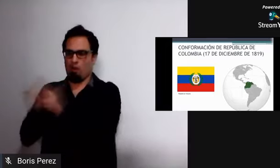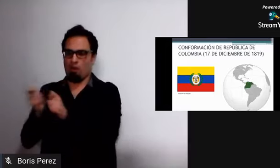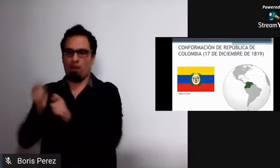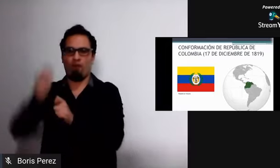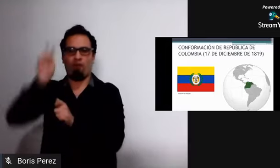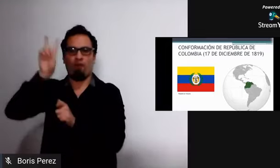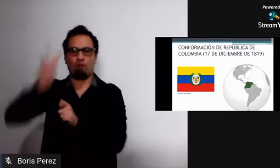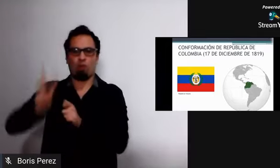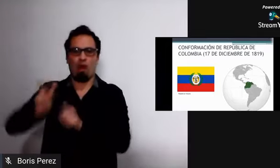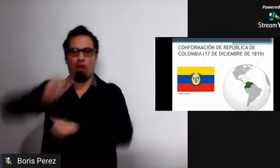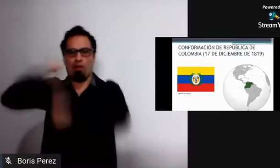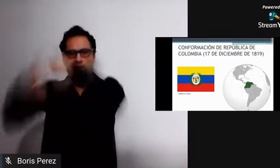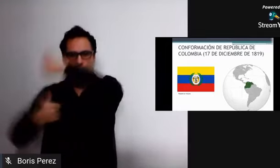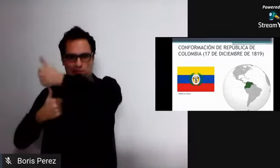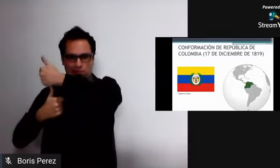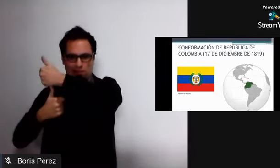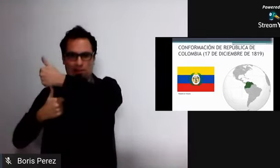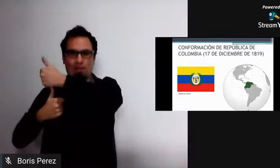mismos tamaños.